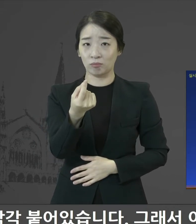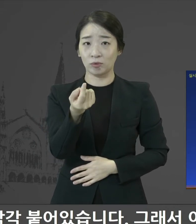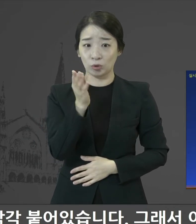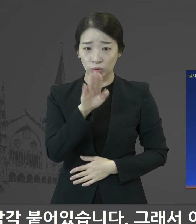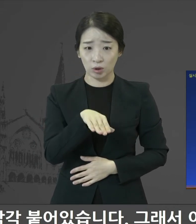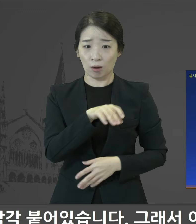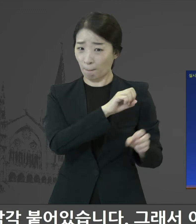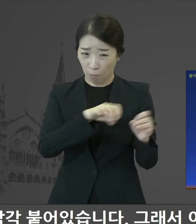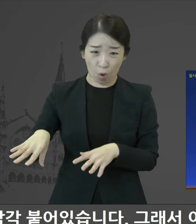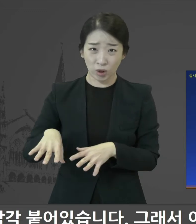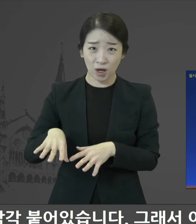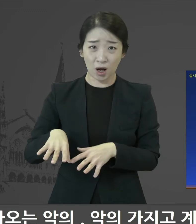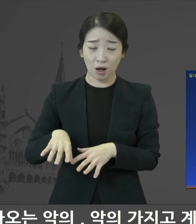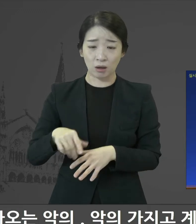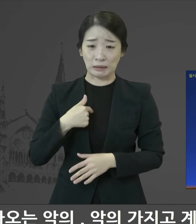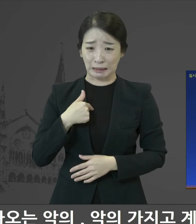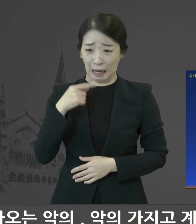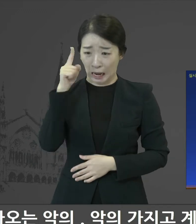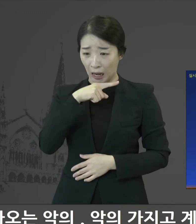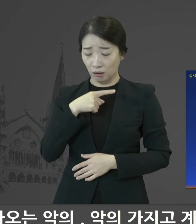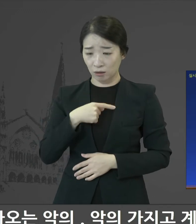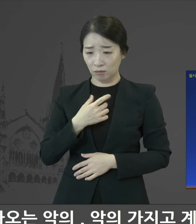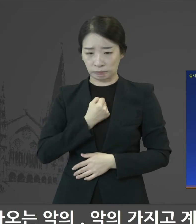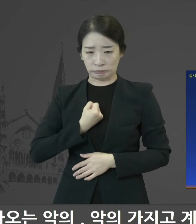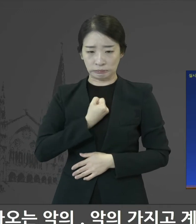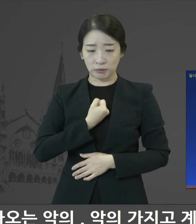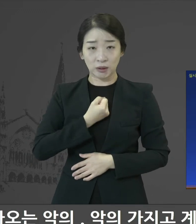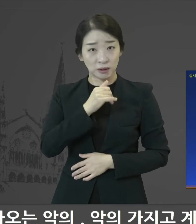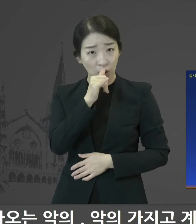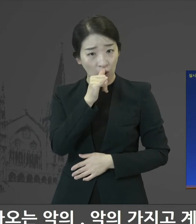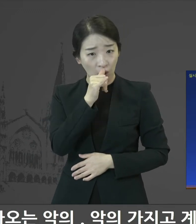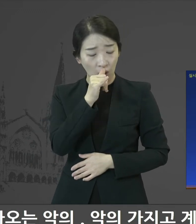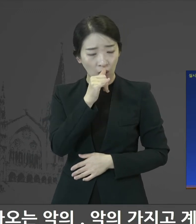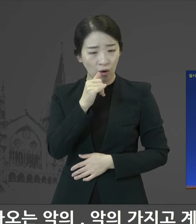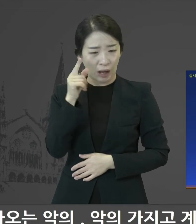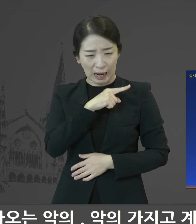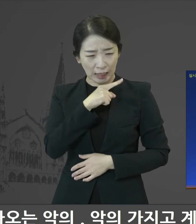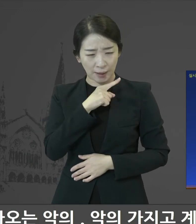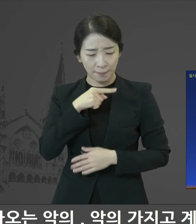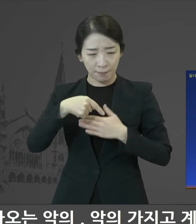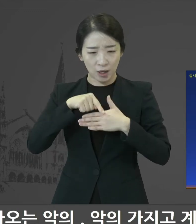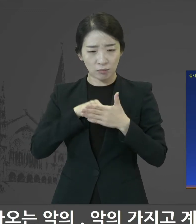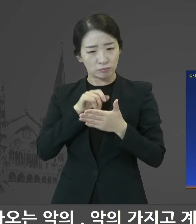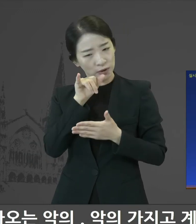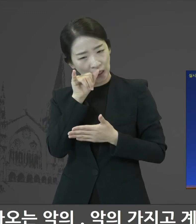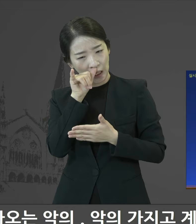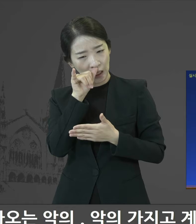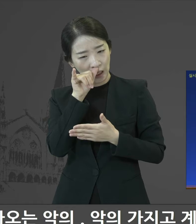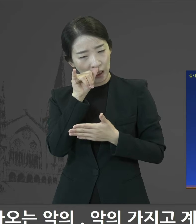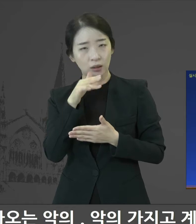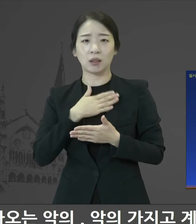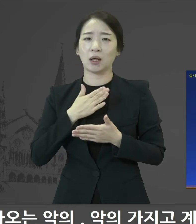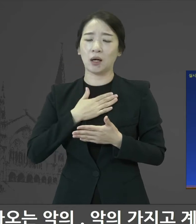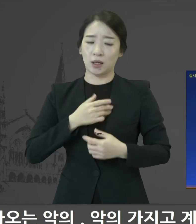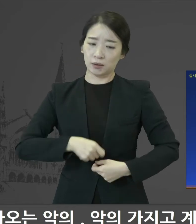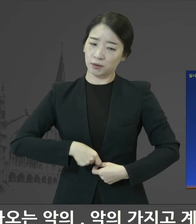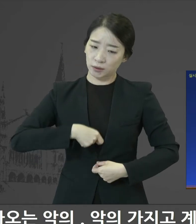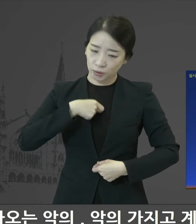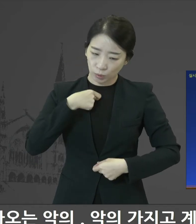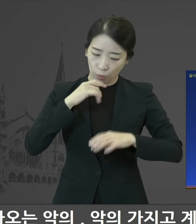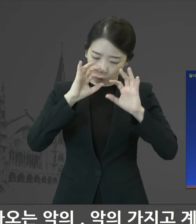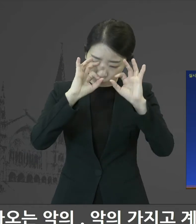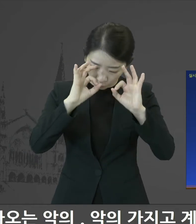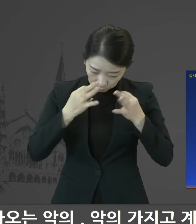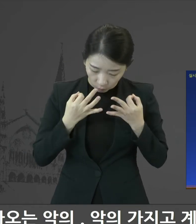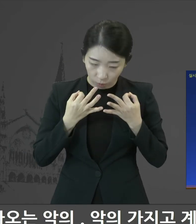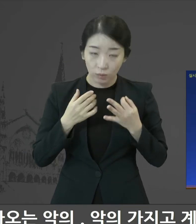버리라고 설교하려니까 쉽지가 않게 느껴집니다. 여러분, 스스로 내 안에 악의가 있다 생각해